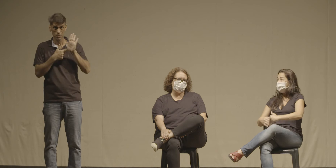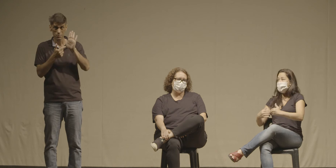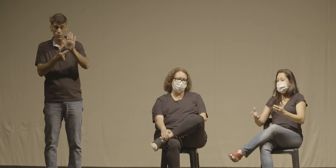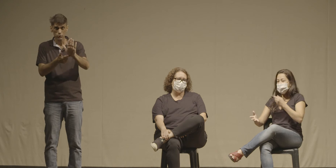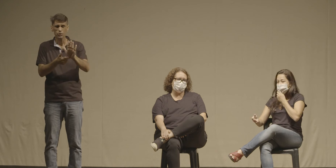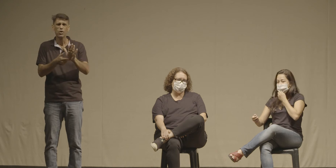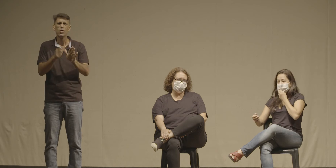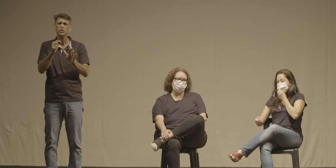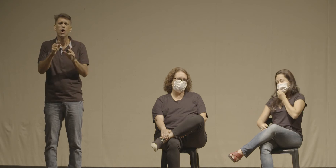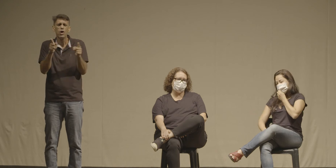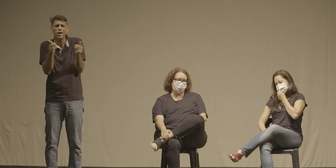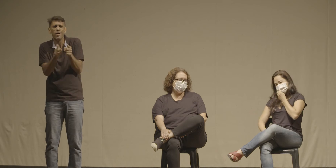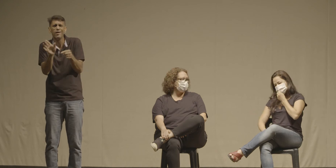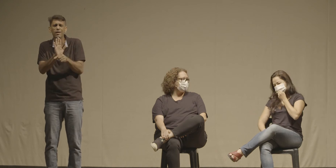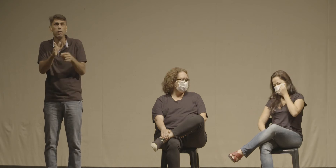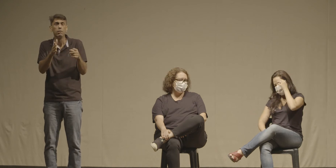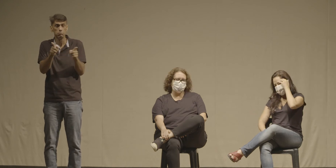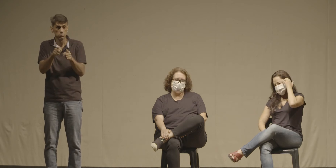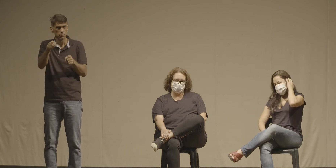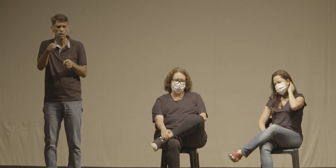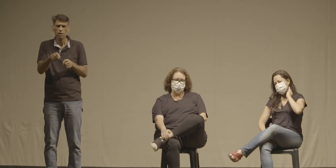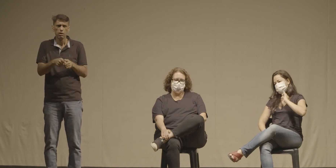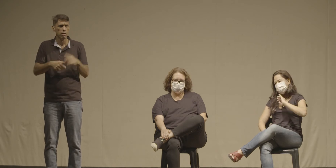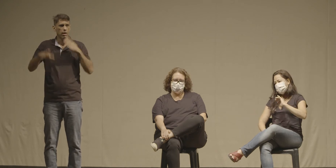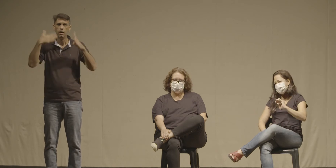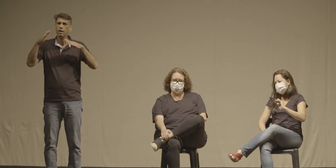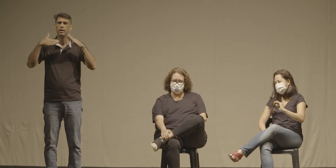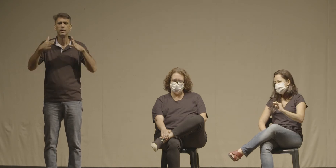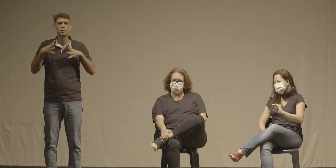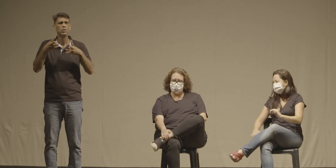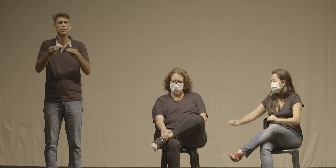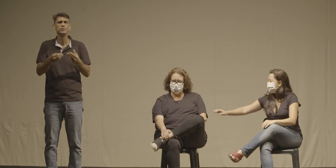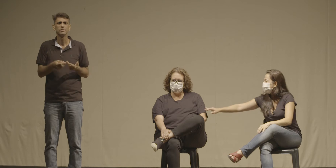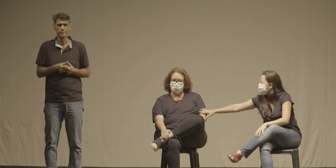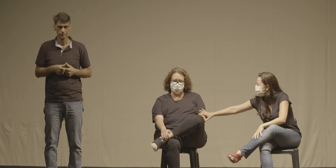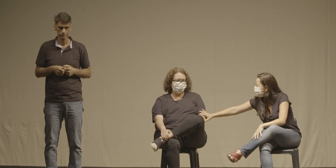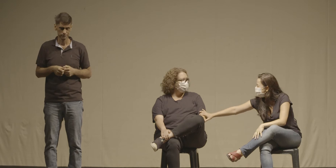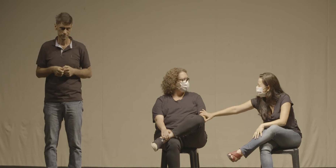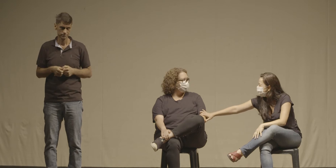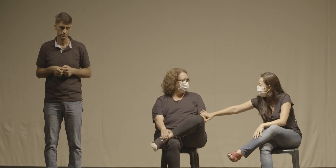teaser, era uma alegria que isso não tem preço. Isso muda qualquer coisa.